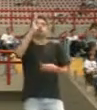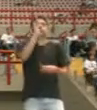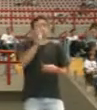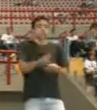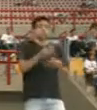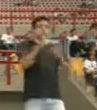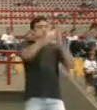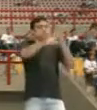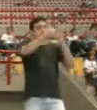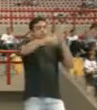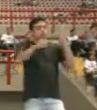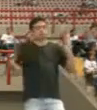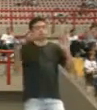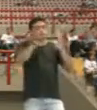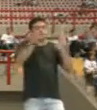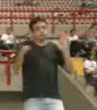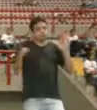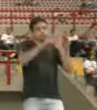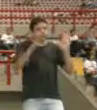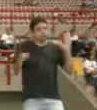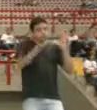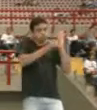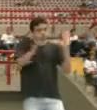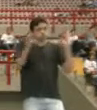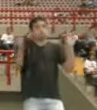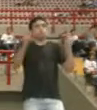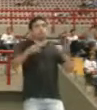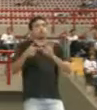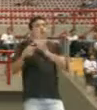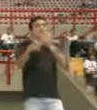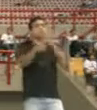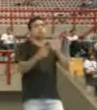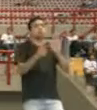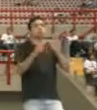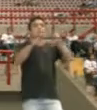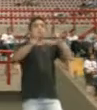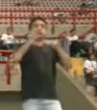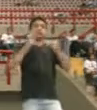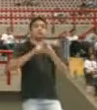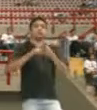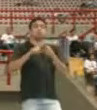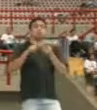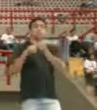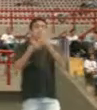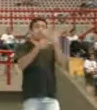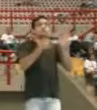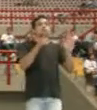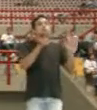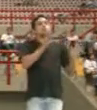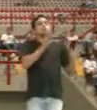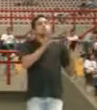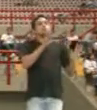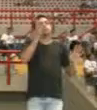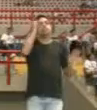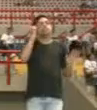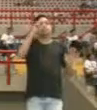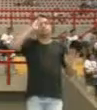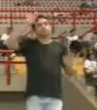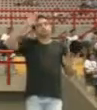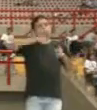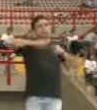compondo uma redação ambiental? Claro, isso é repertório ilustrativo. Mostrar para o corretor que conhece quais são